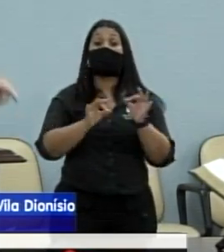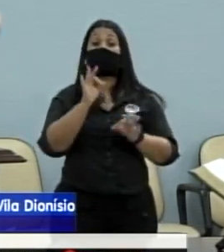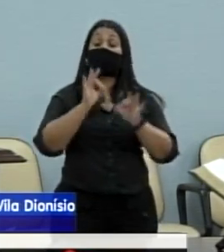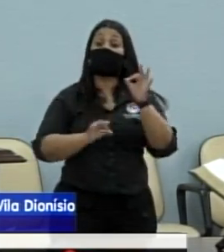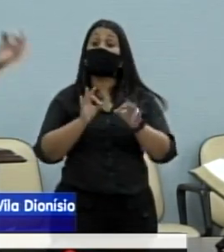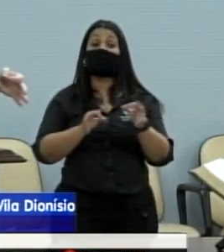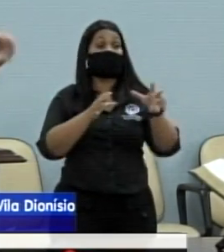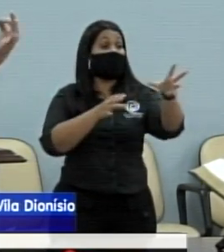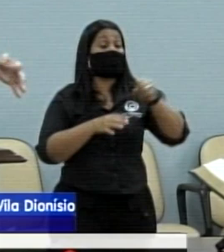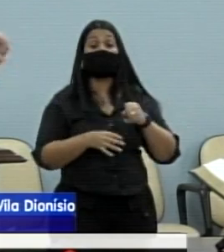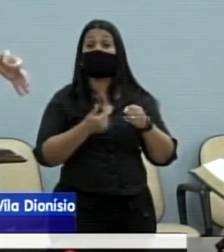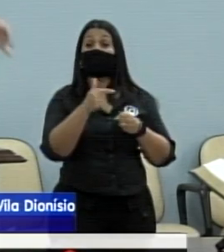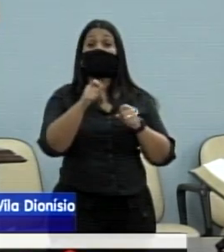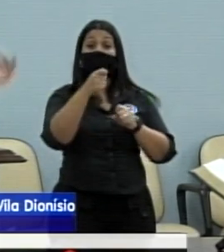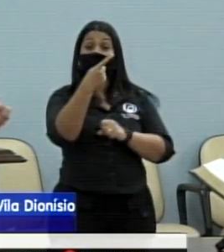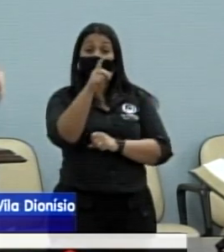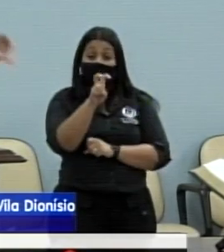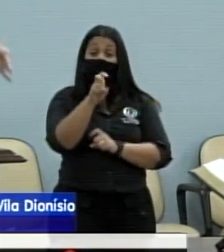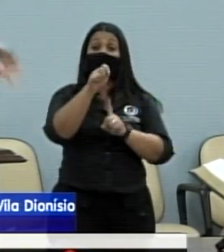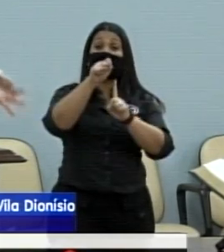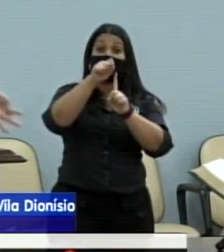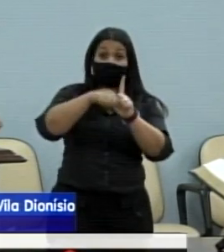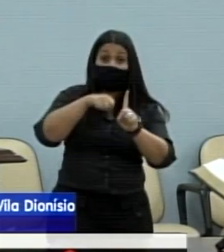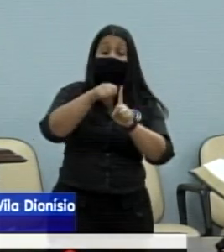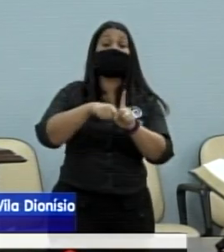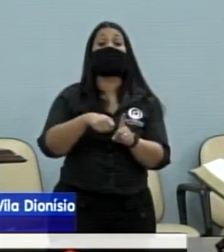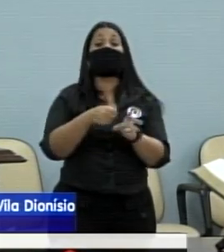nada, são 15 meses de descaso,